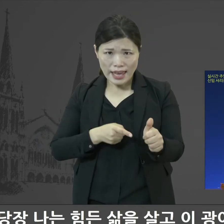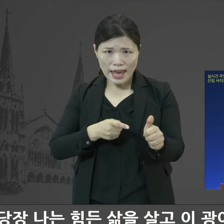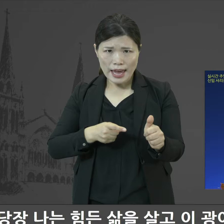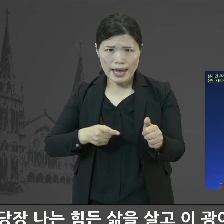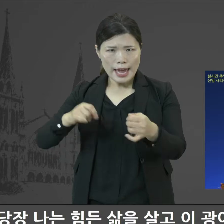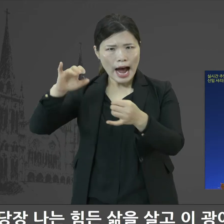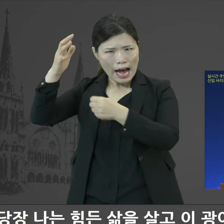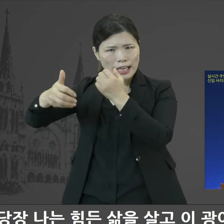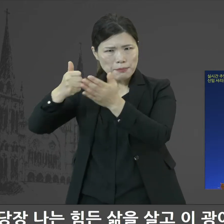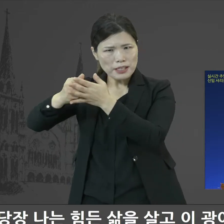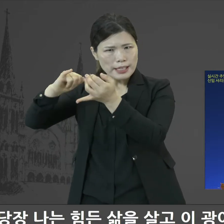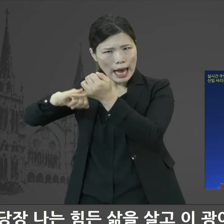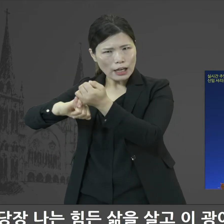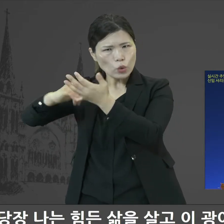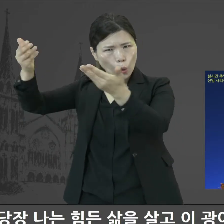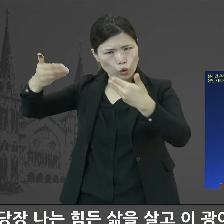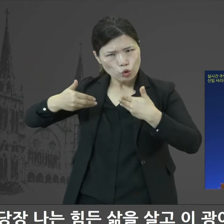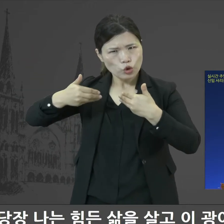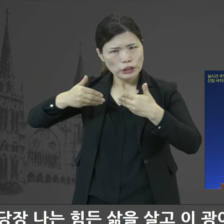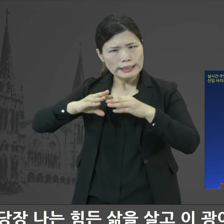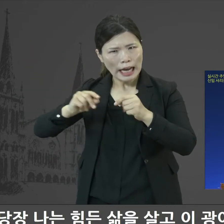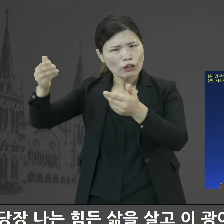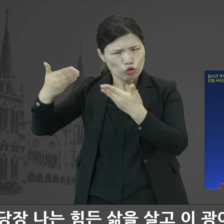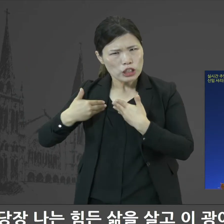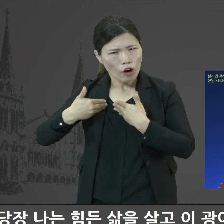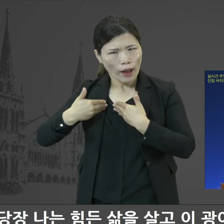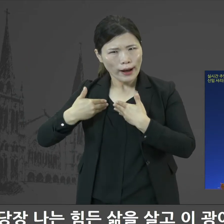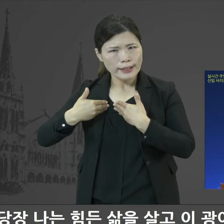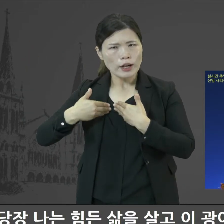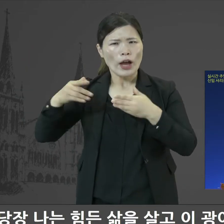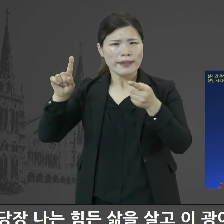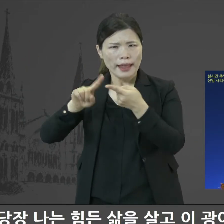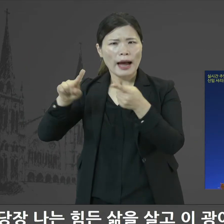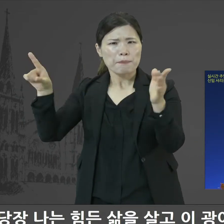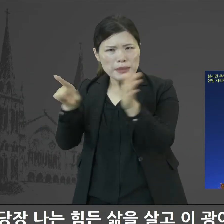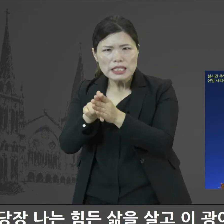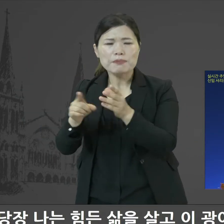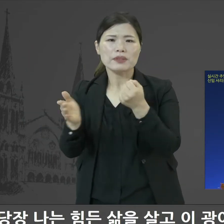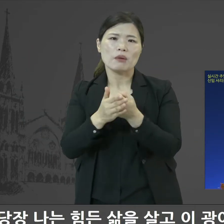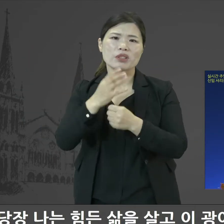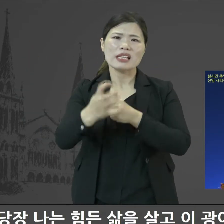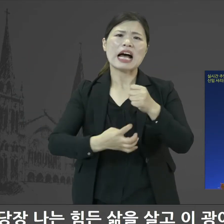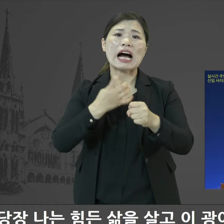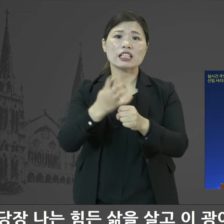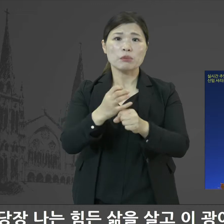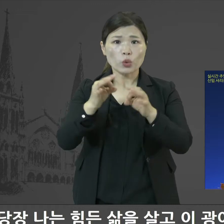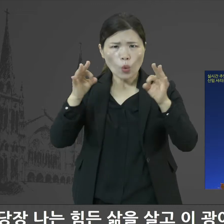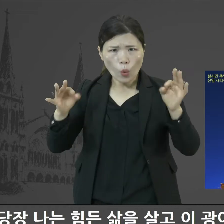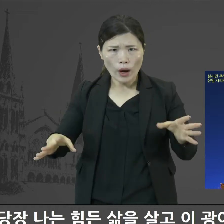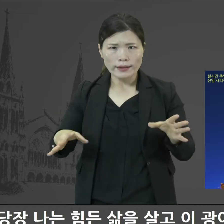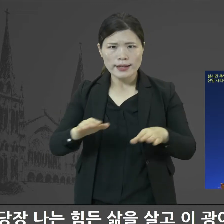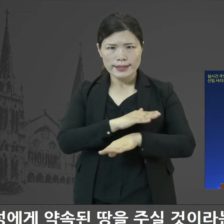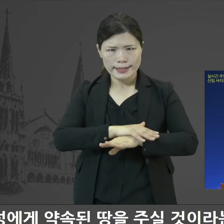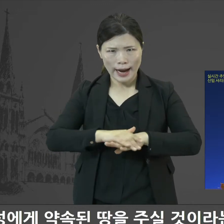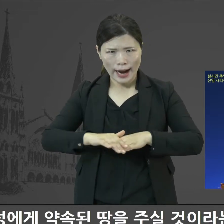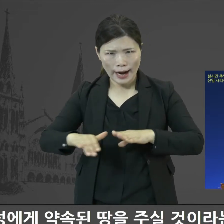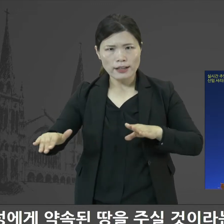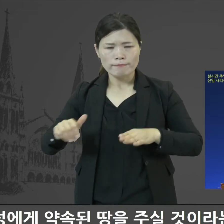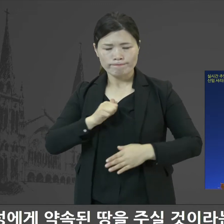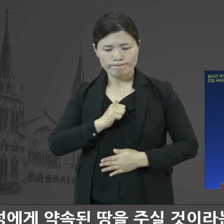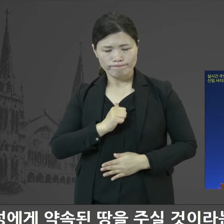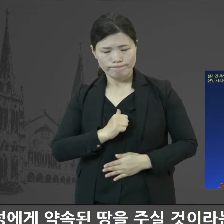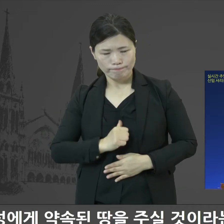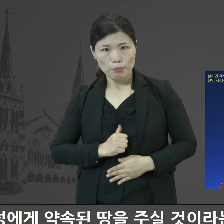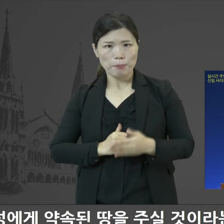것이라는 그 믿음 때문에 그들은 40년의 세월을 버틸 수 있었던 것이죠. 여러분, 우리